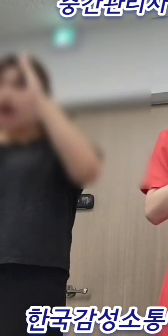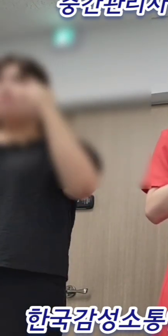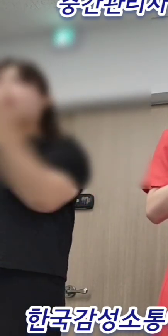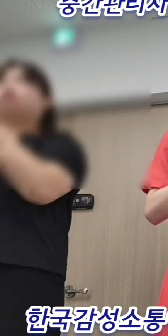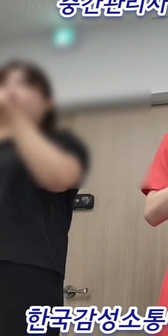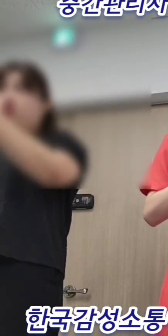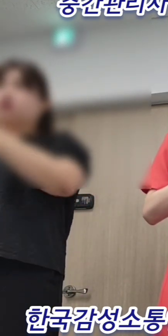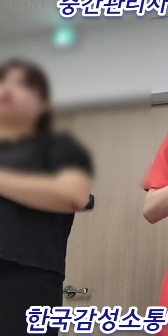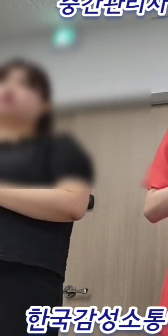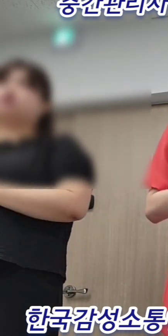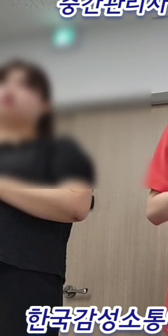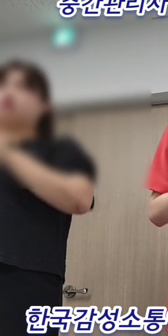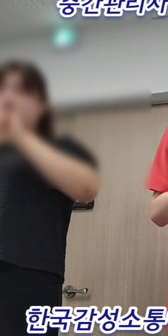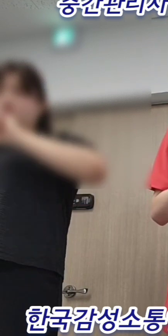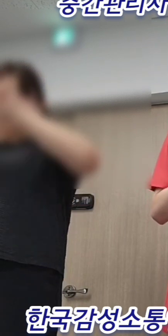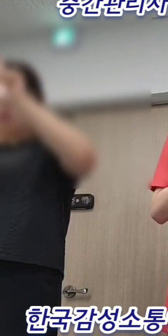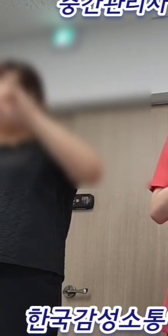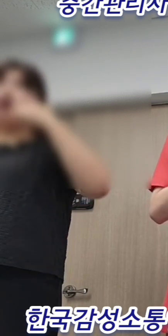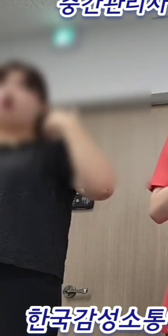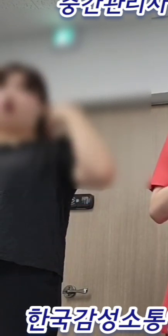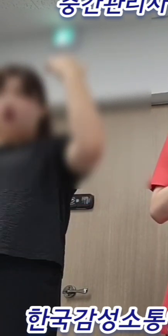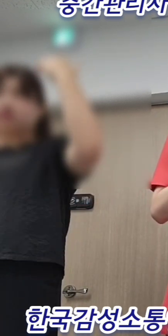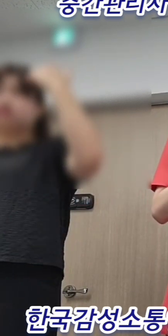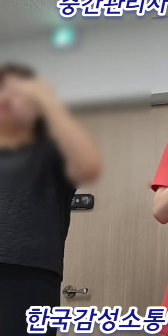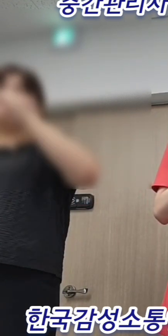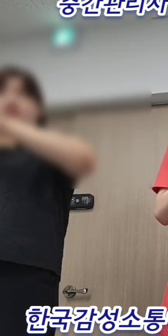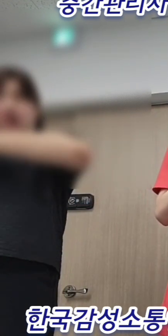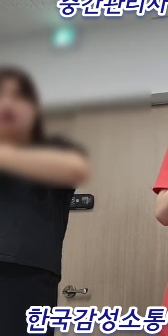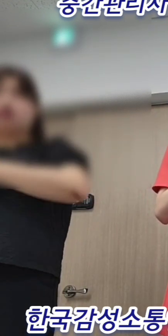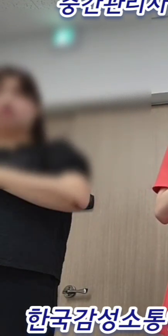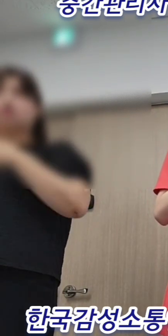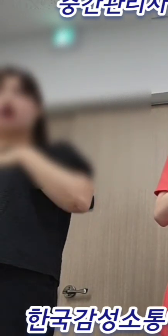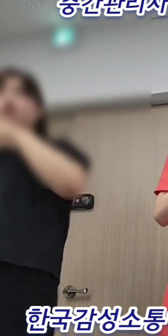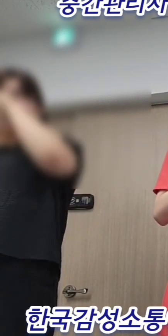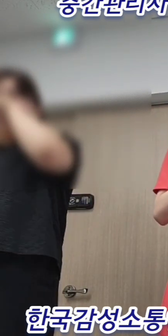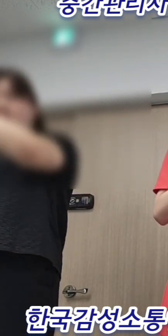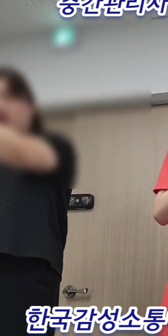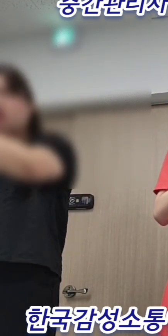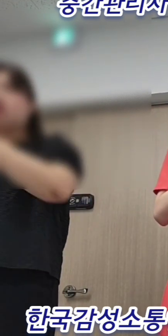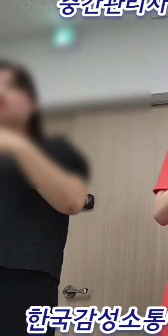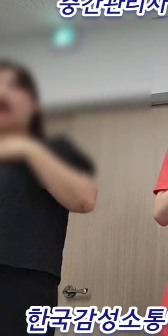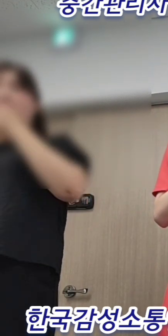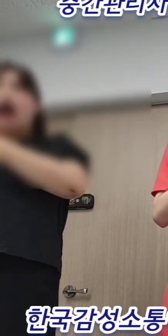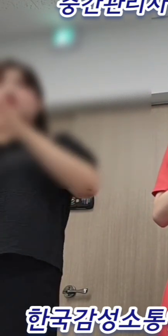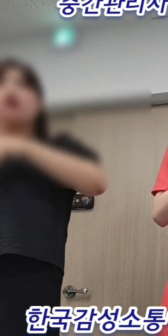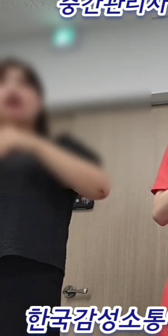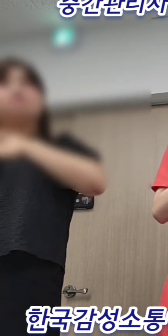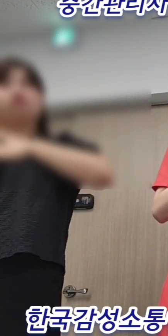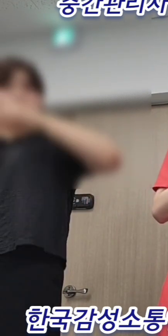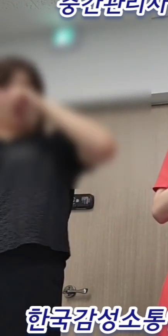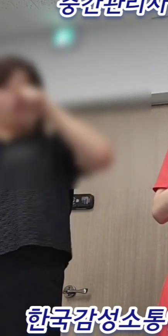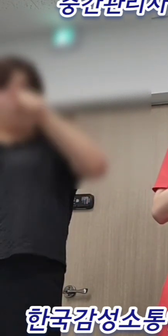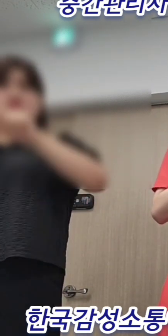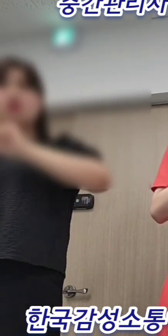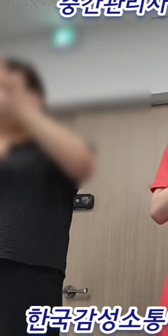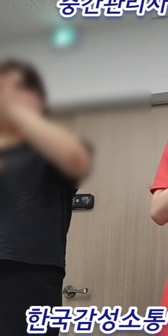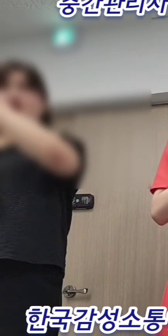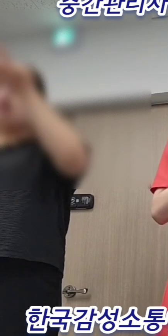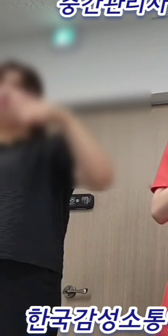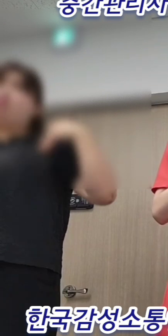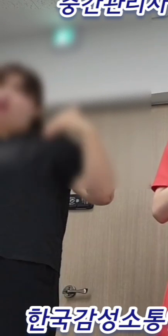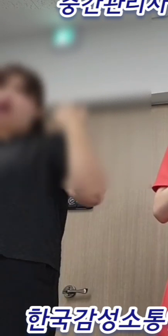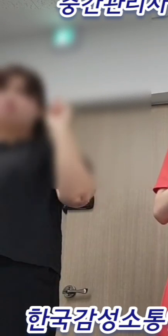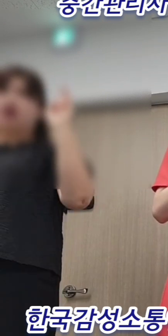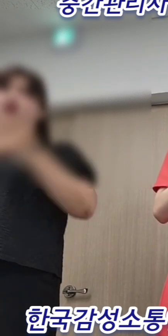보통 성인이 되어도 내가 뭘 좋아하고 어떤 걸 할 때 신이 나는지 많이 잘 모르시는 것 같아요 왜냐하면